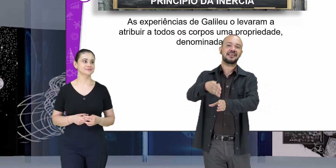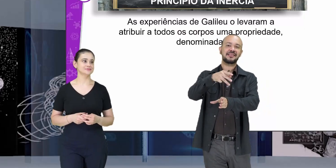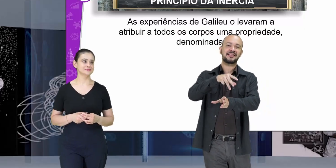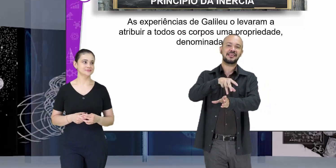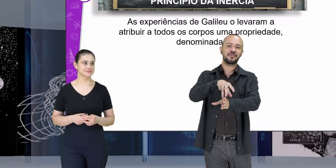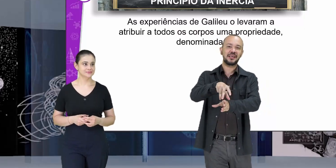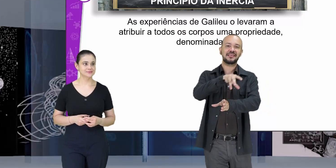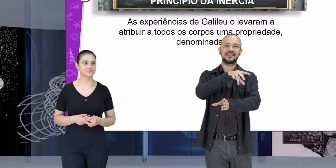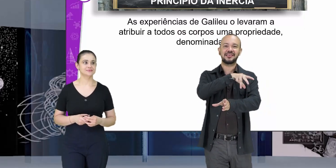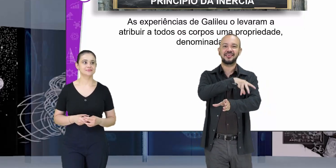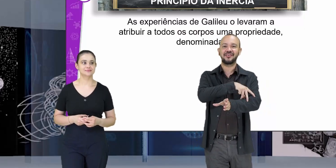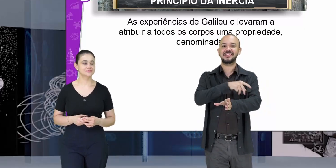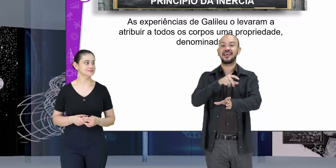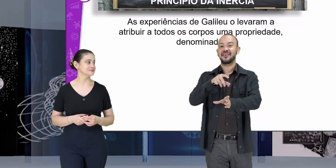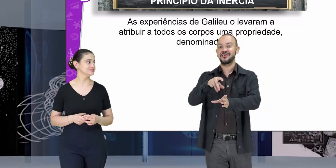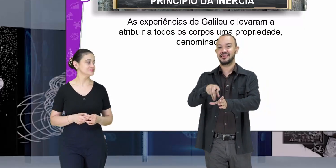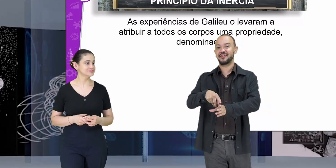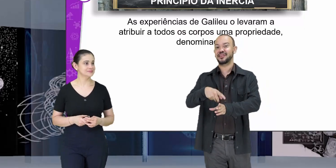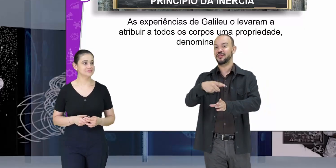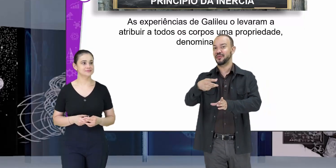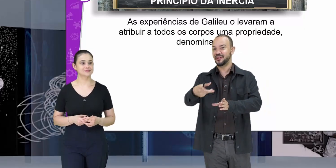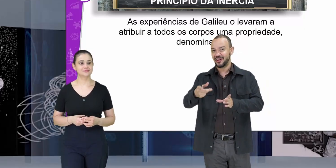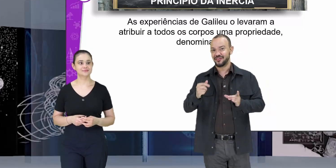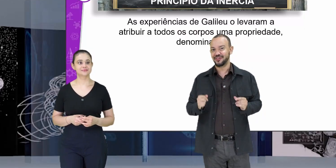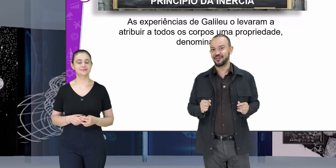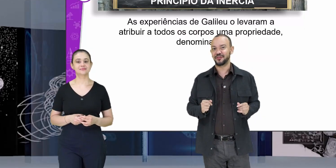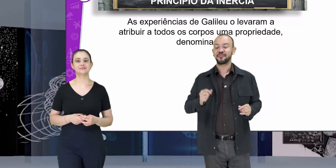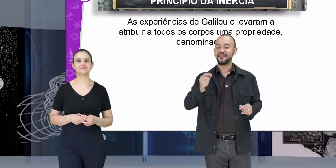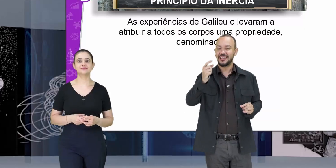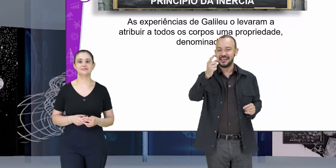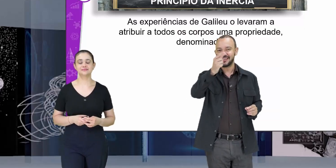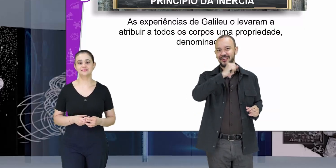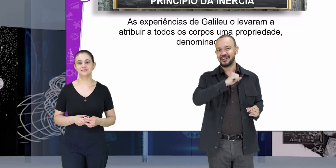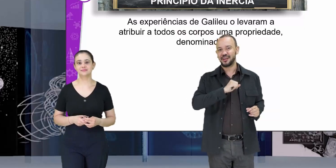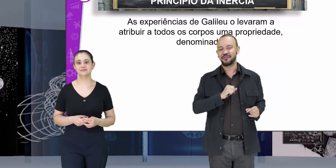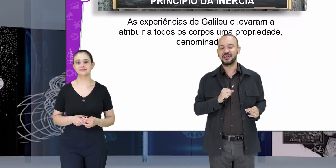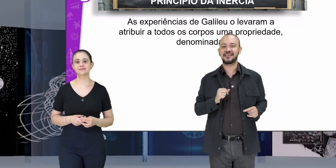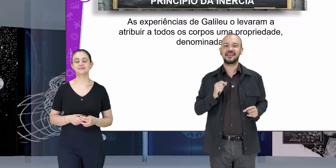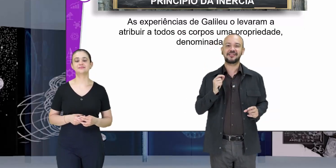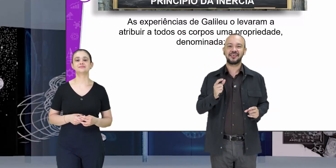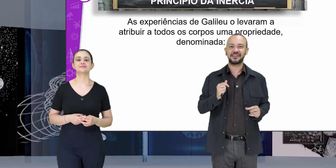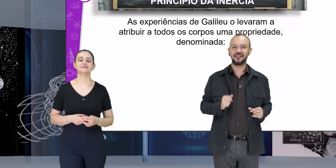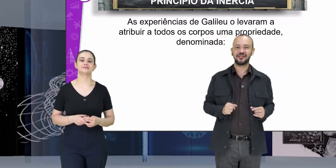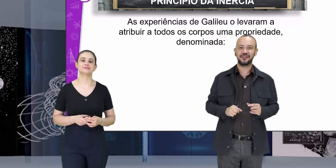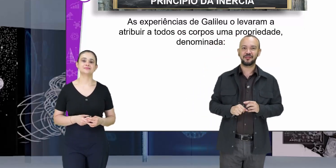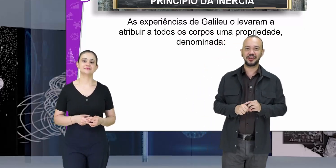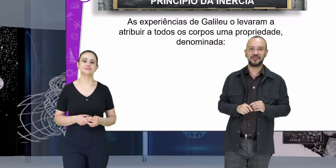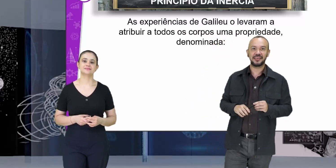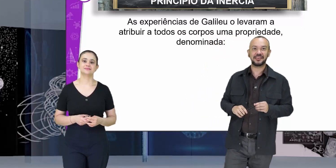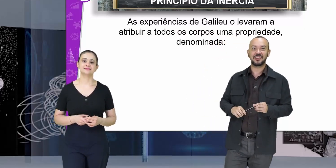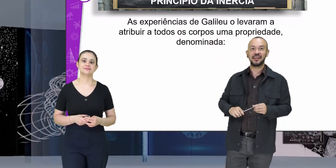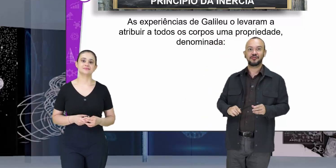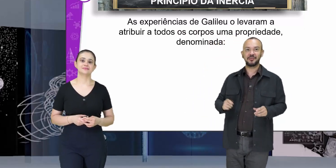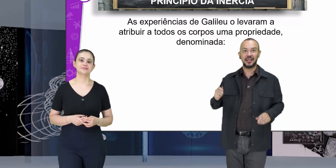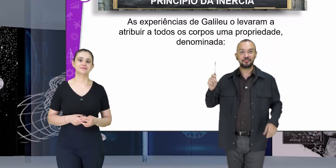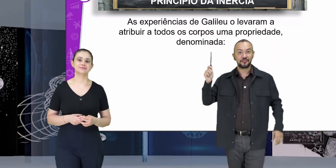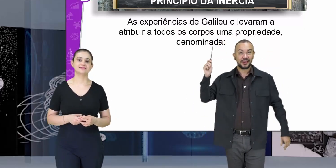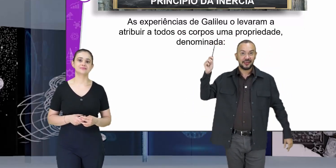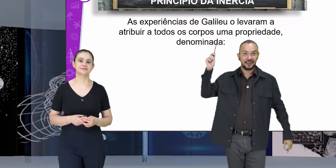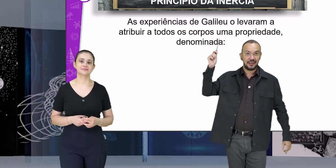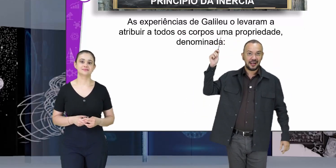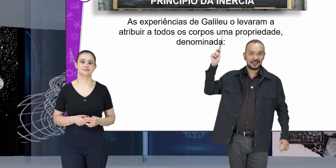base nessas experiências anteriores, consiga contribuir com algo novo. E a história da física, a história de Newton não foi diferente. Vamos